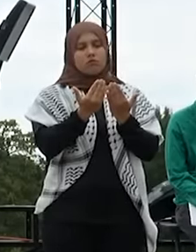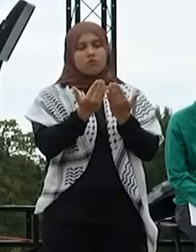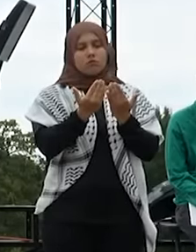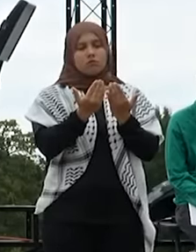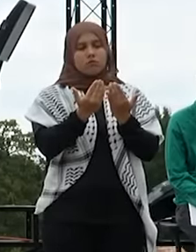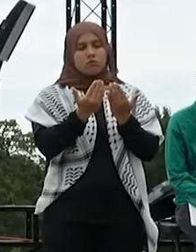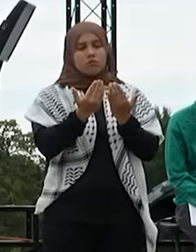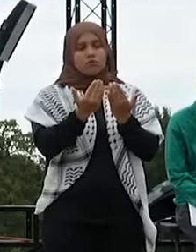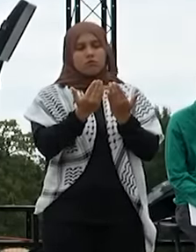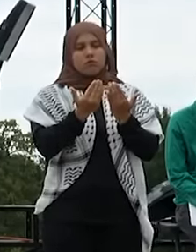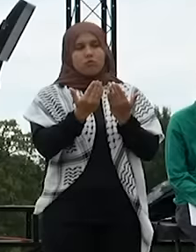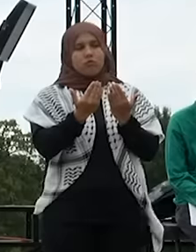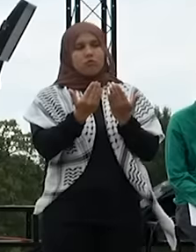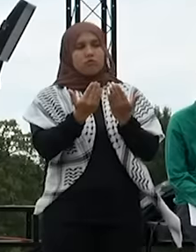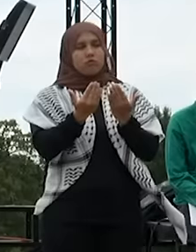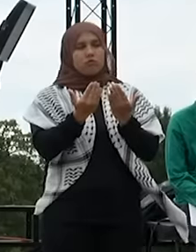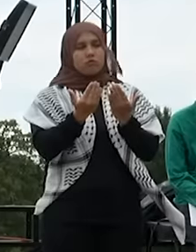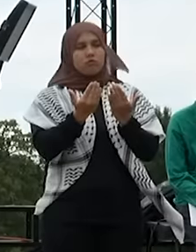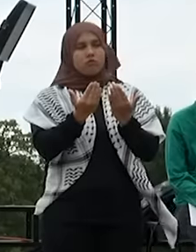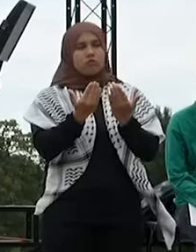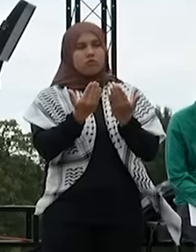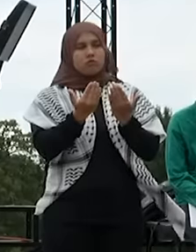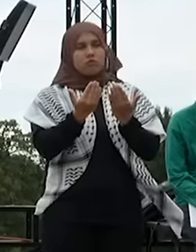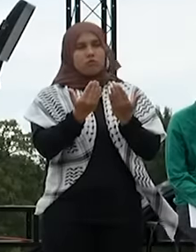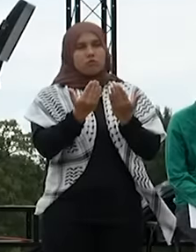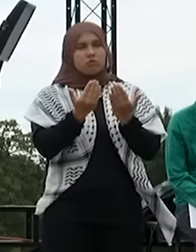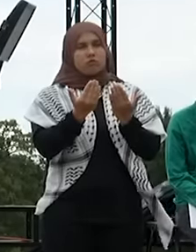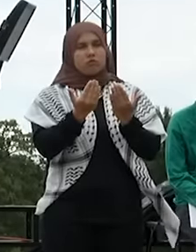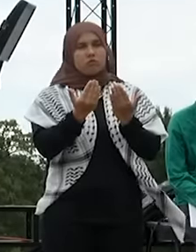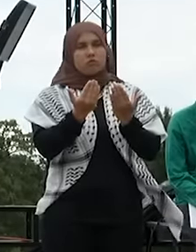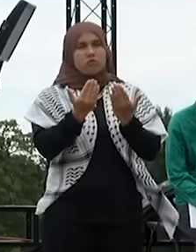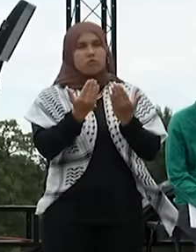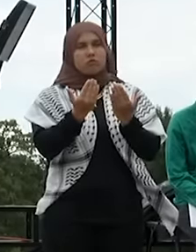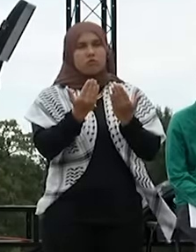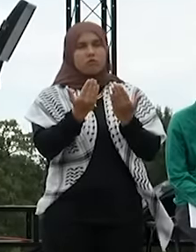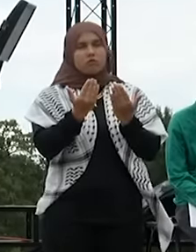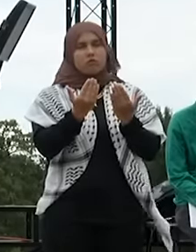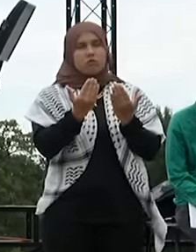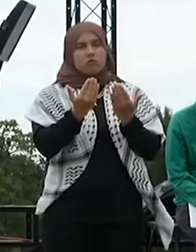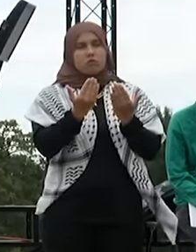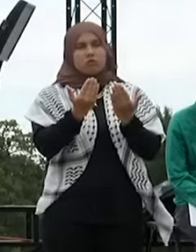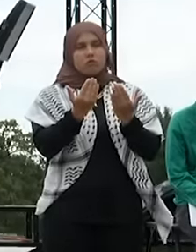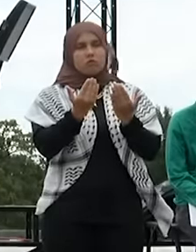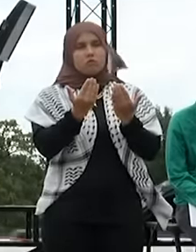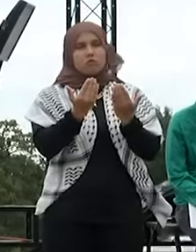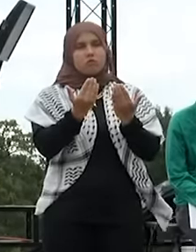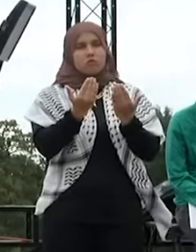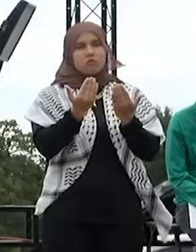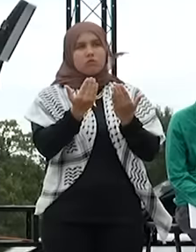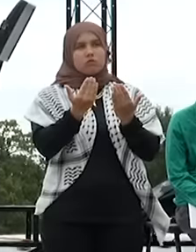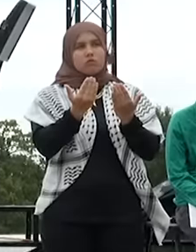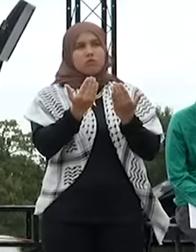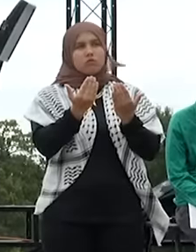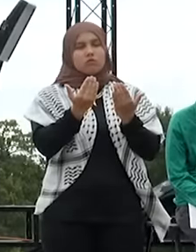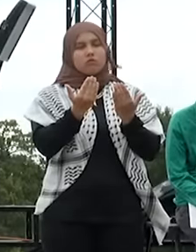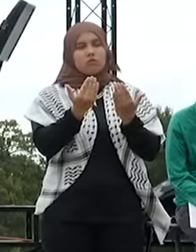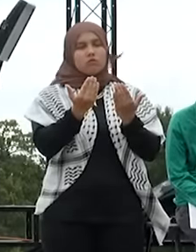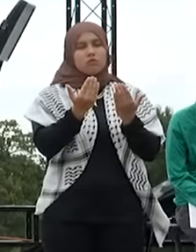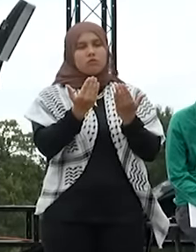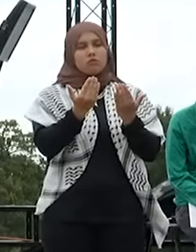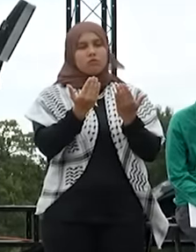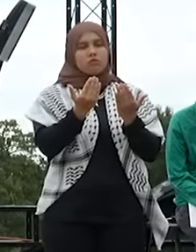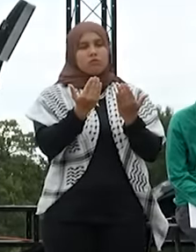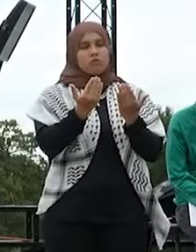اتقوا الله وقولوا قولا سديدا يصلح لكم أعمالكم ويغفر لكم ذنوبكم ومن يطع